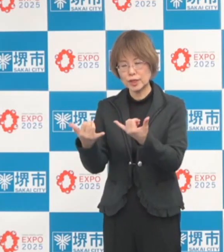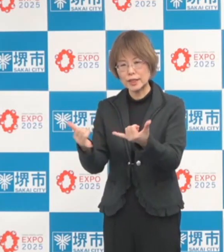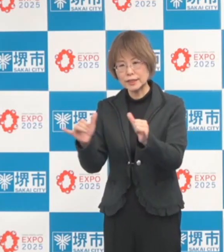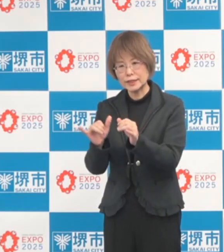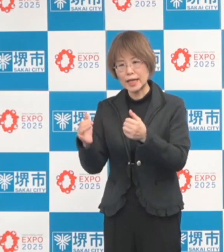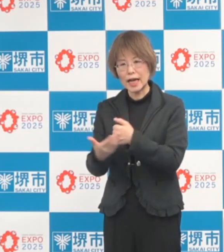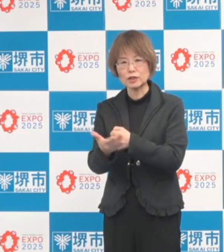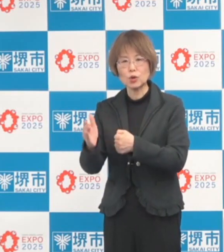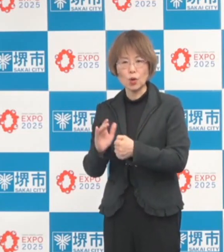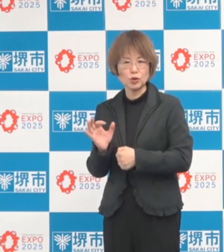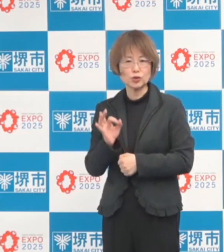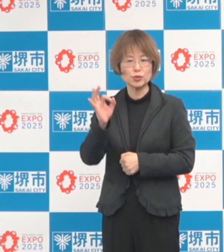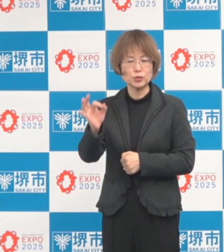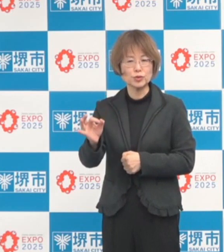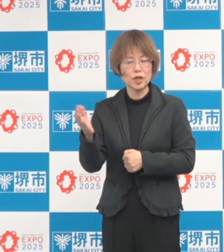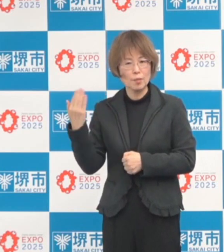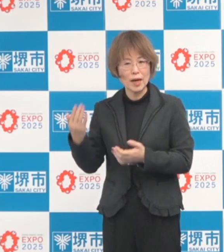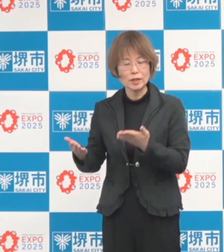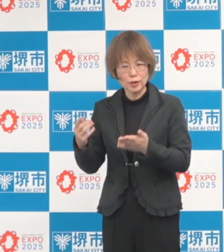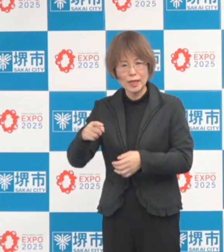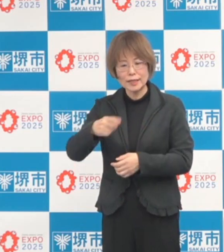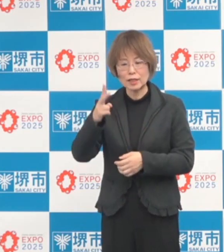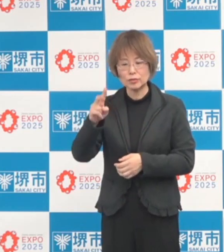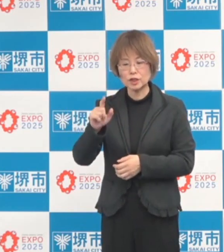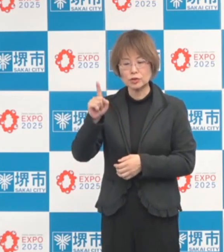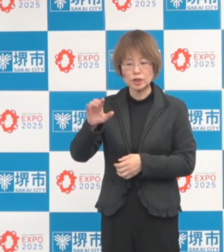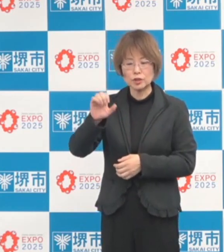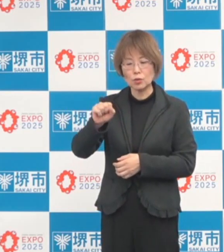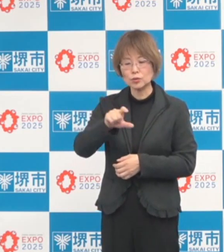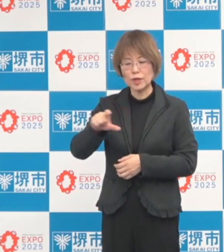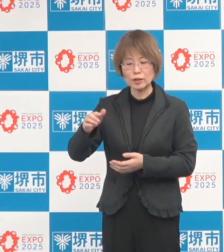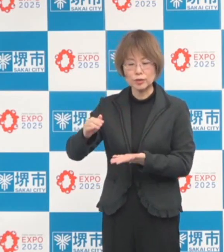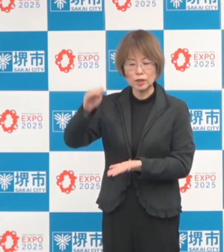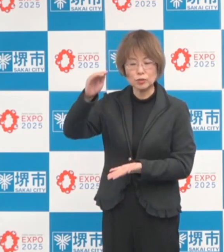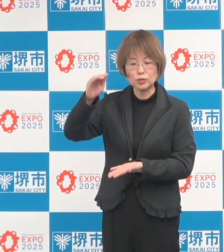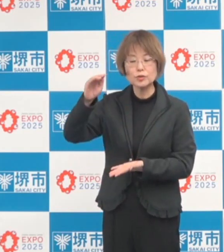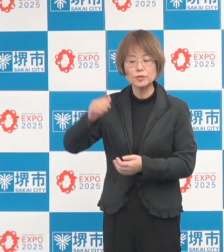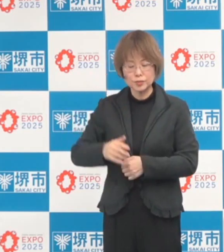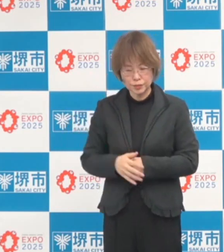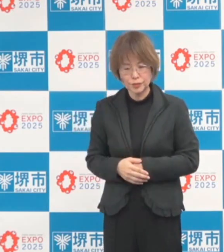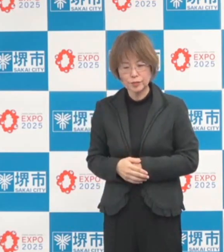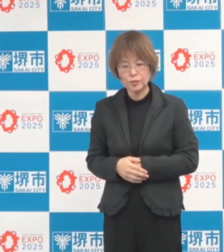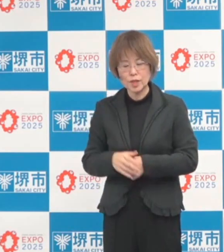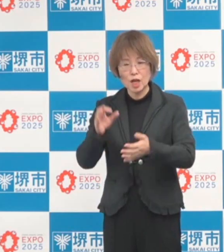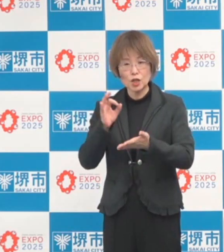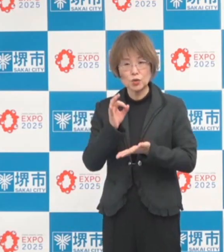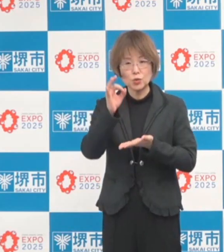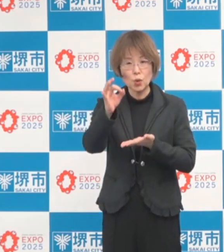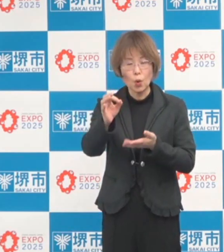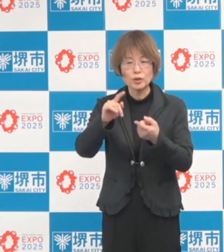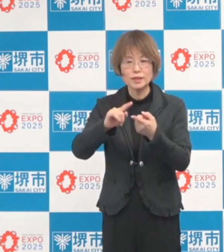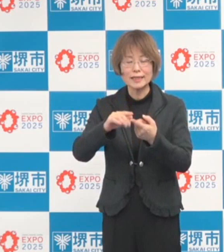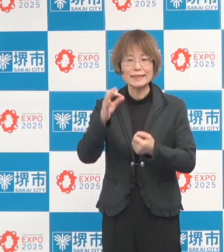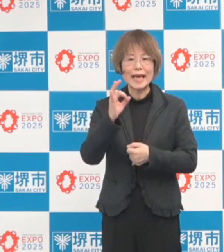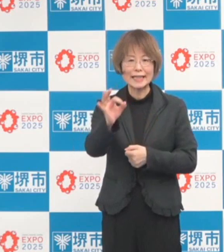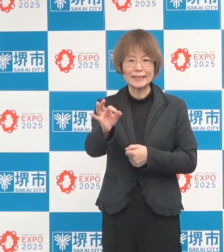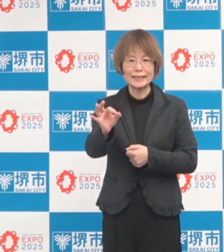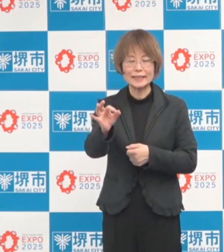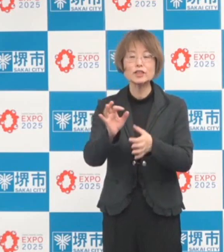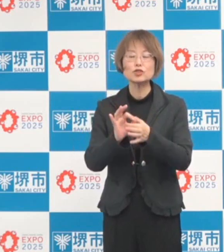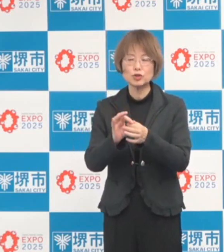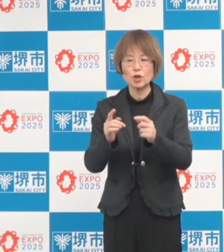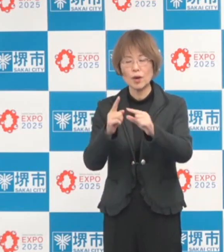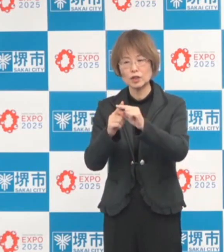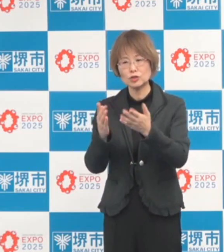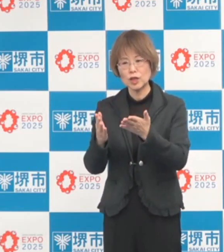費の増加等で、前年度から121億円増加をしています。また、投資的経費につきましては、こちらは中